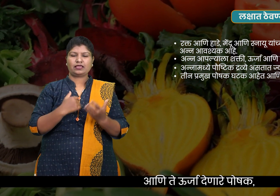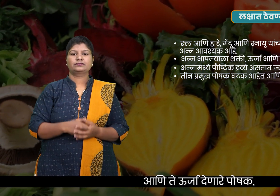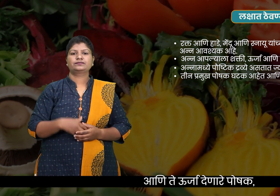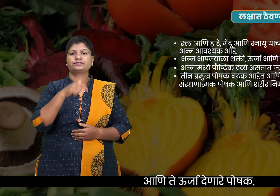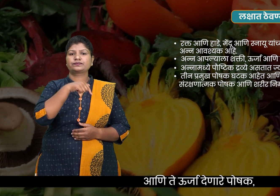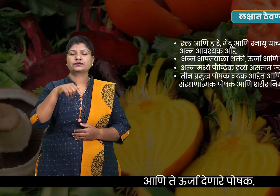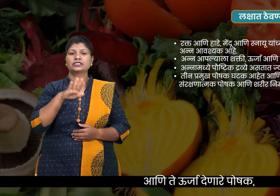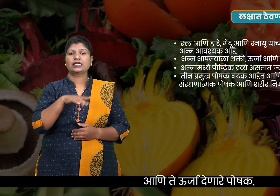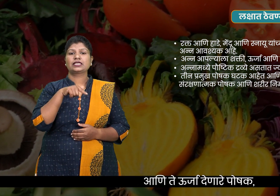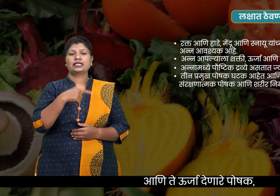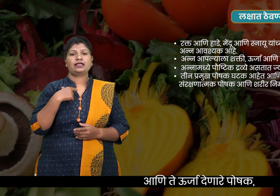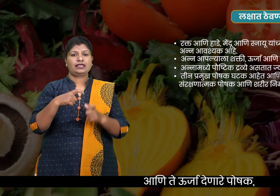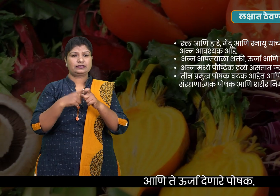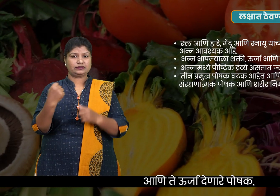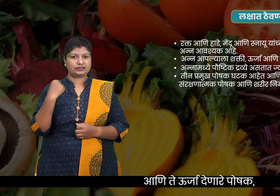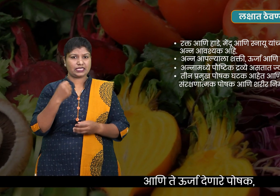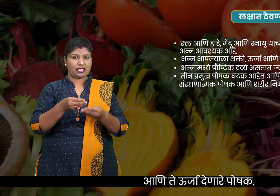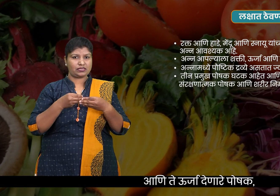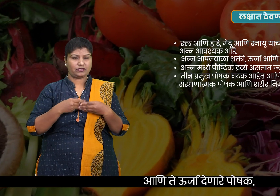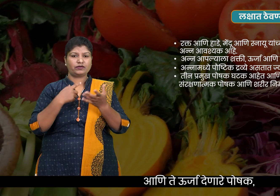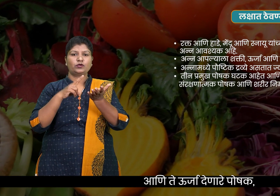आणि ते ऊर्जा देणारे पोषक,